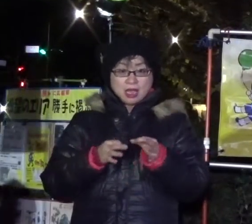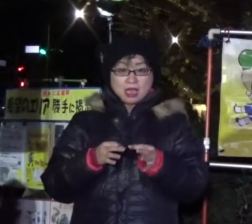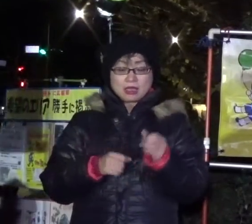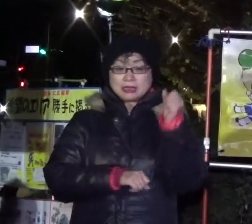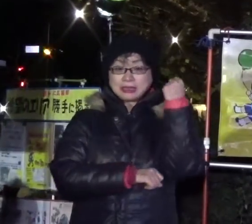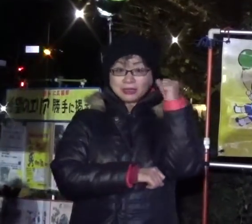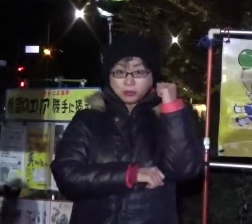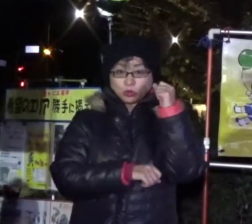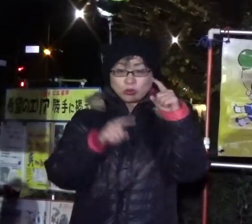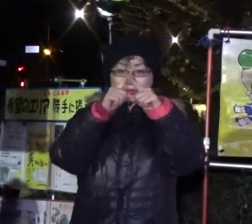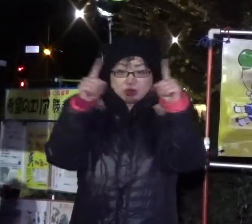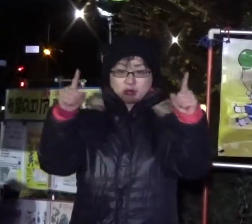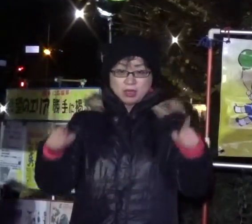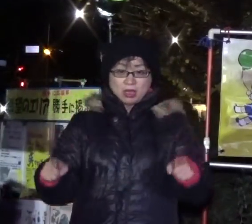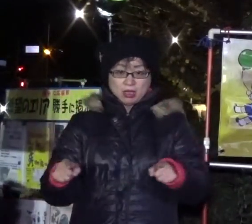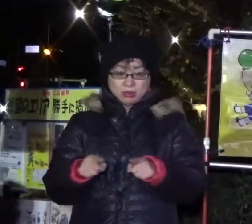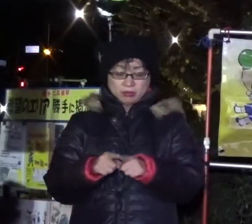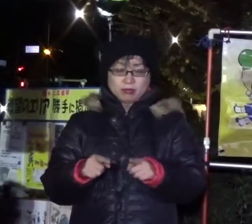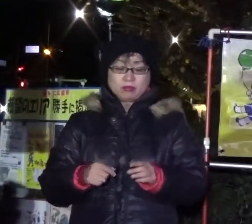聞1ページの